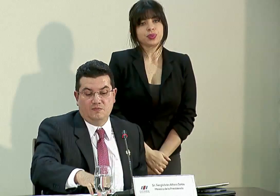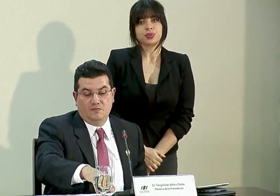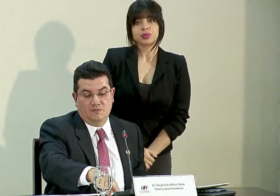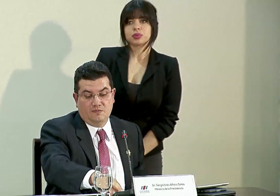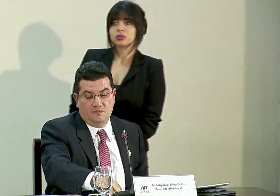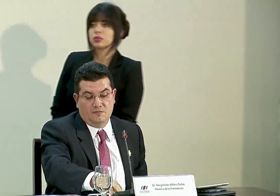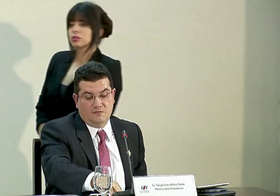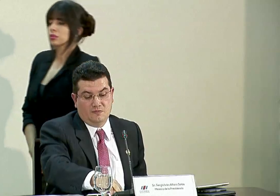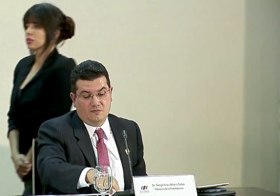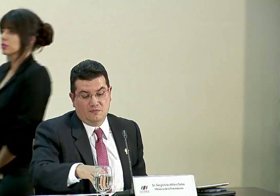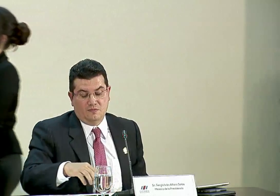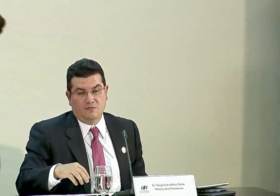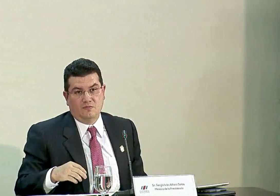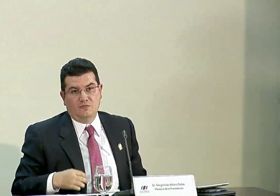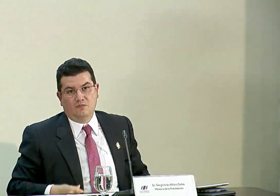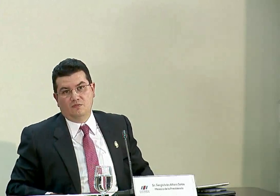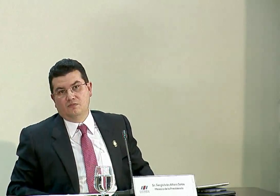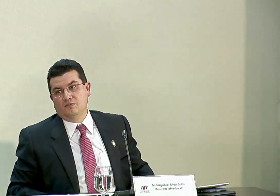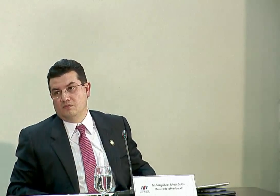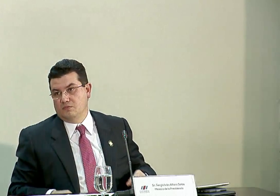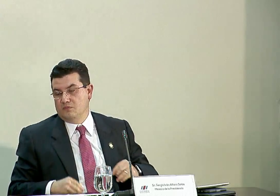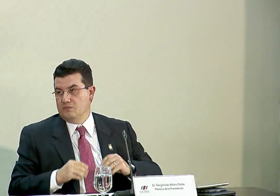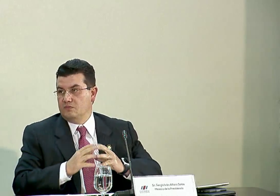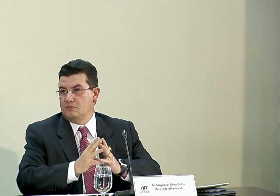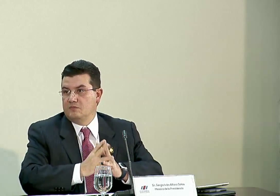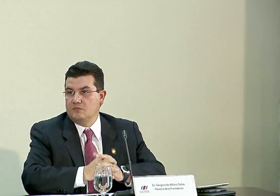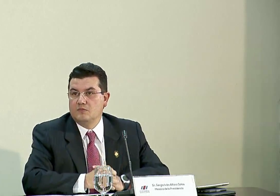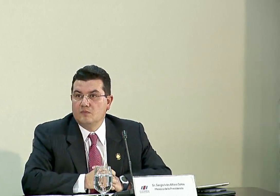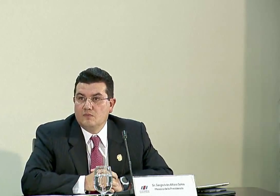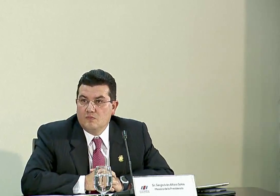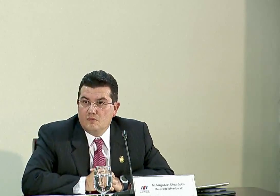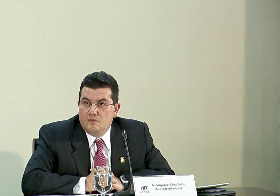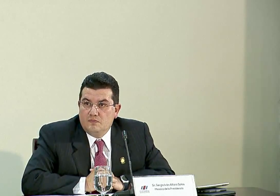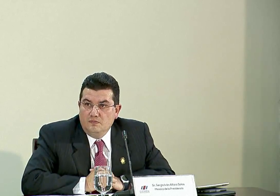Continuamos con las consultas diario extra doña Carmen